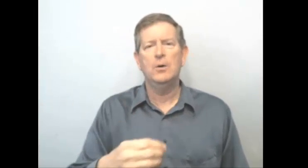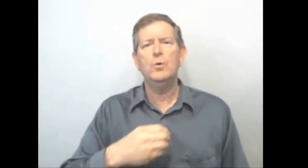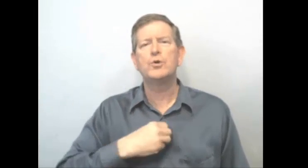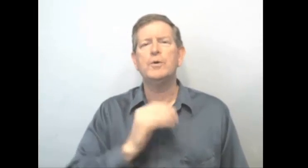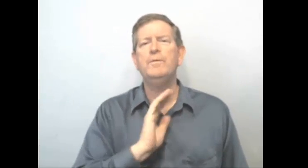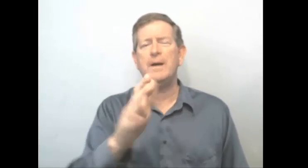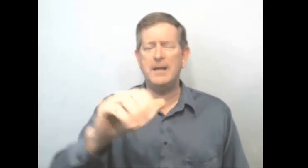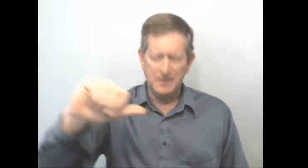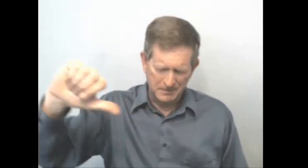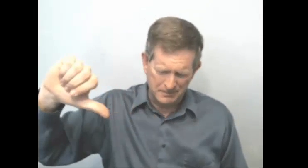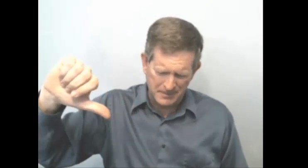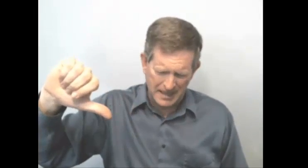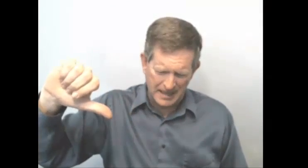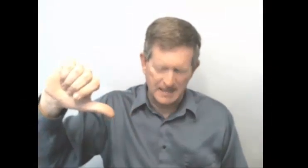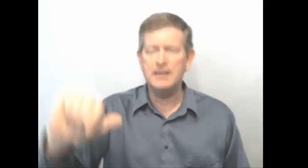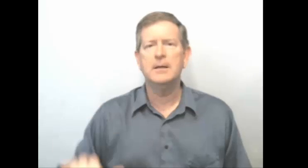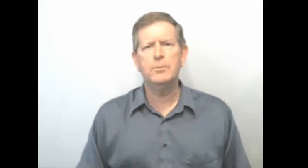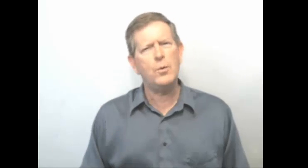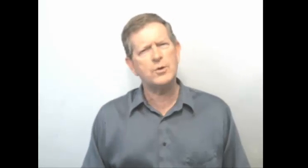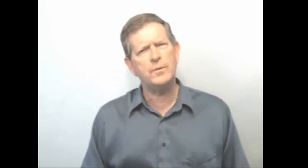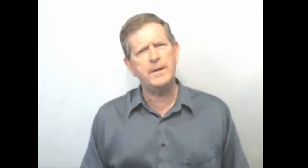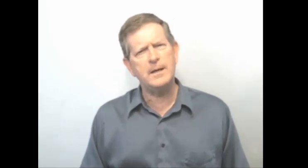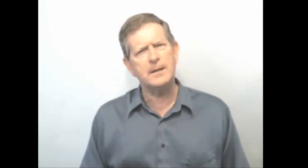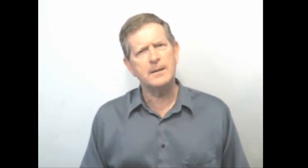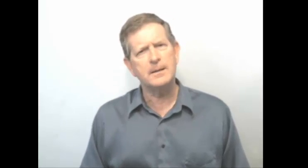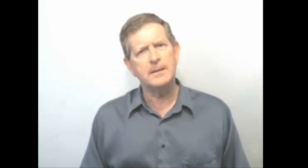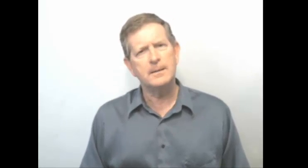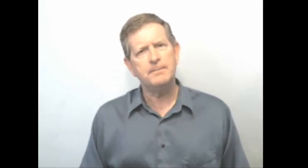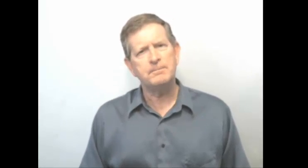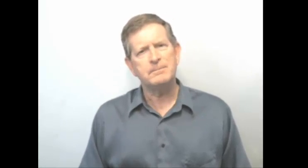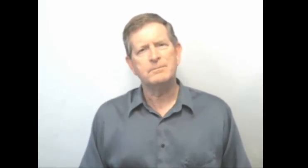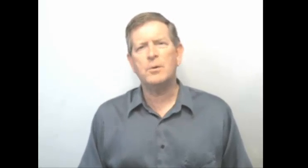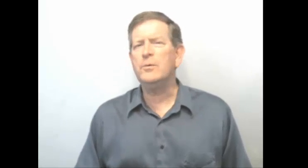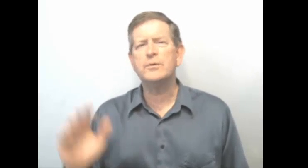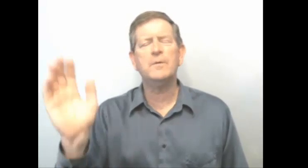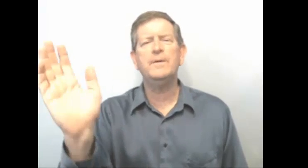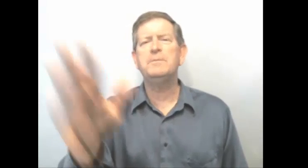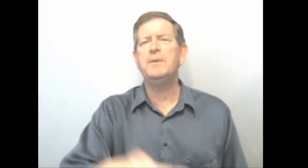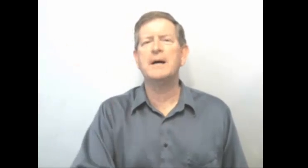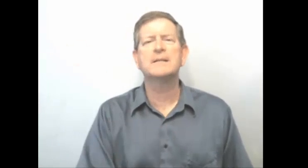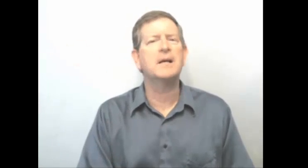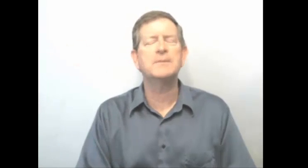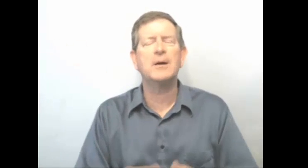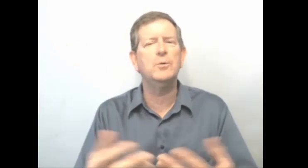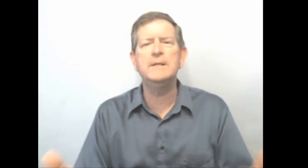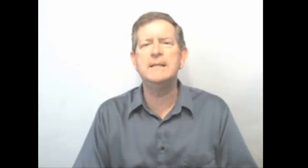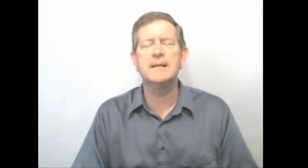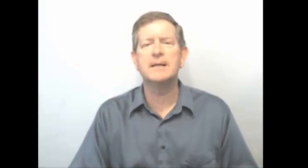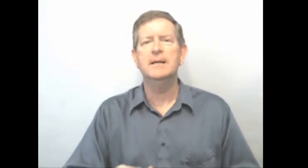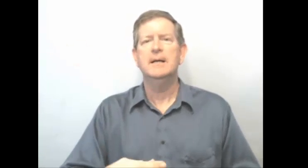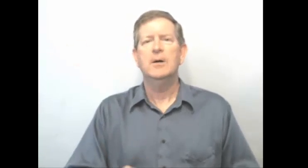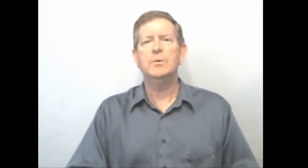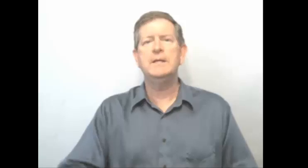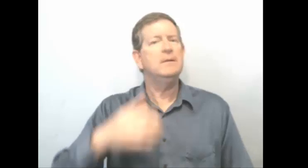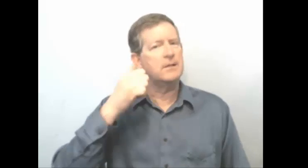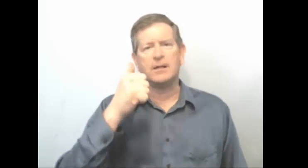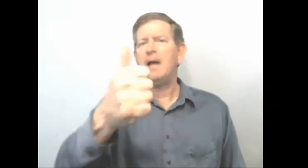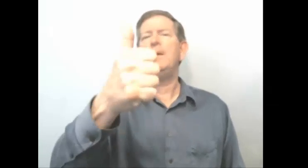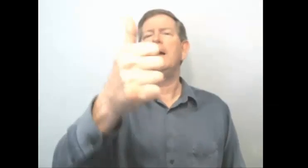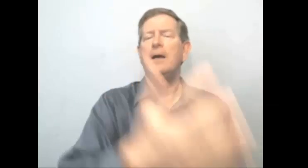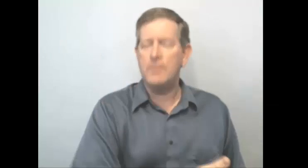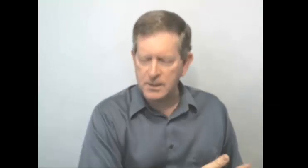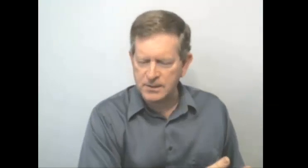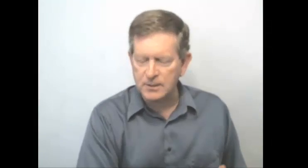mal. Ou je vais mal. Pourquoi je vais? Bon, ne vous en faites pas. C'est comme ça qu'on le dit. Hein? On dit